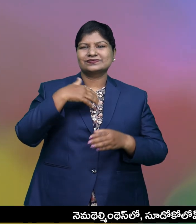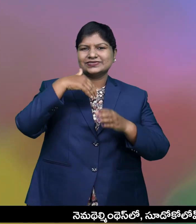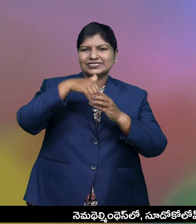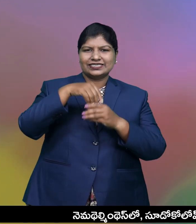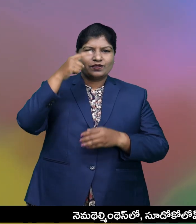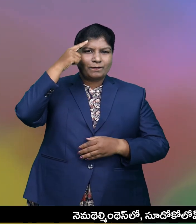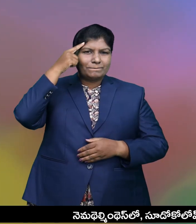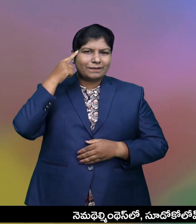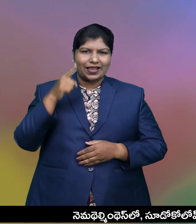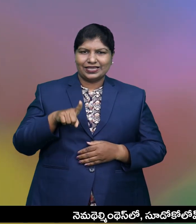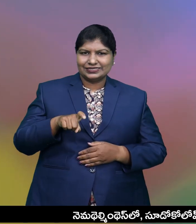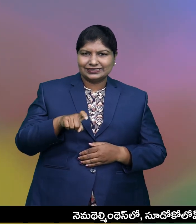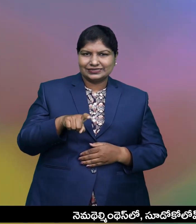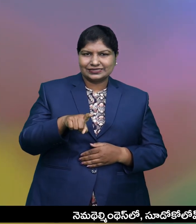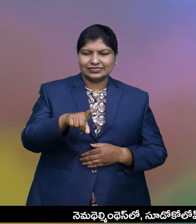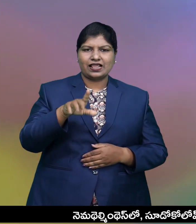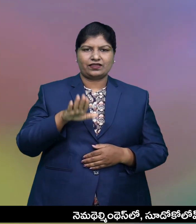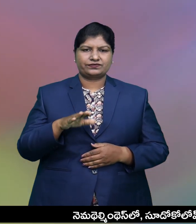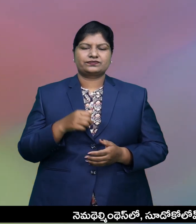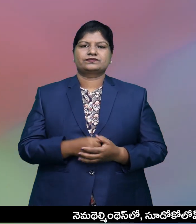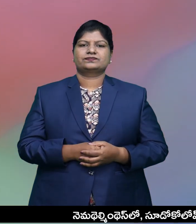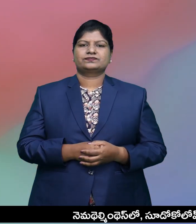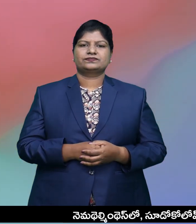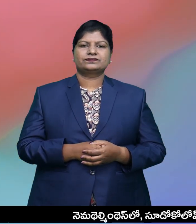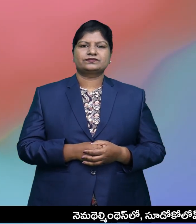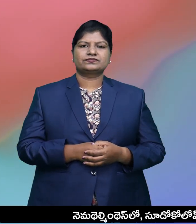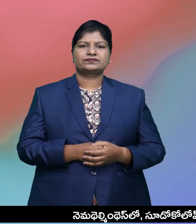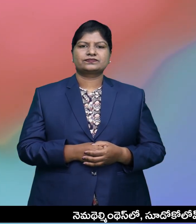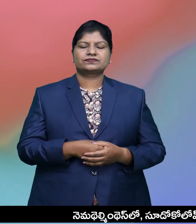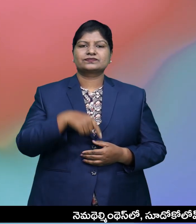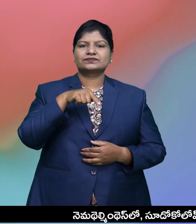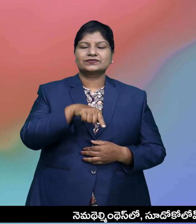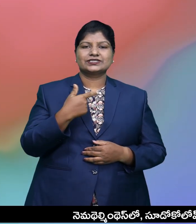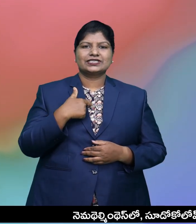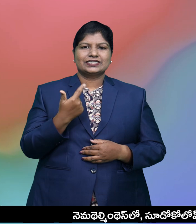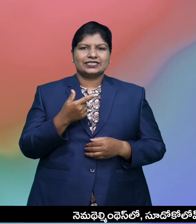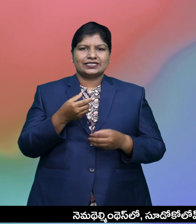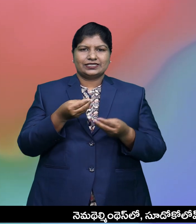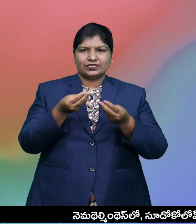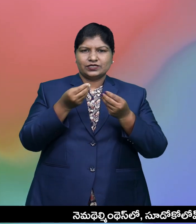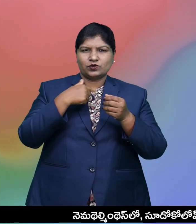నెమథెల్మింథెస్లో సుడోకోలోమ్ పదార్థాల సేకరణ మరియు పంపిణీని నిర్వహిస్తుంది.